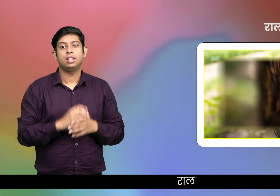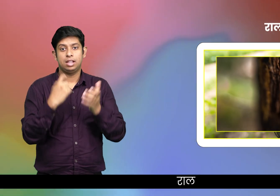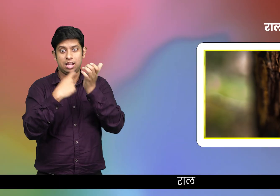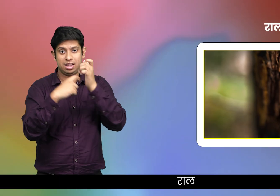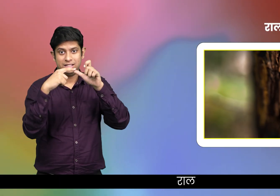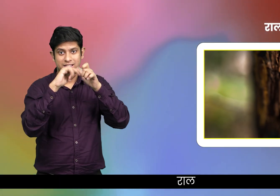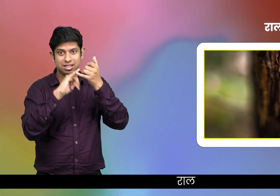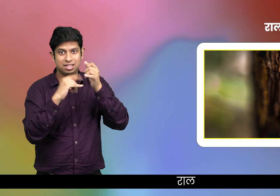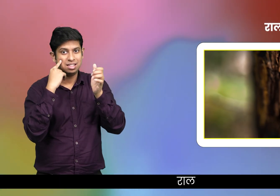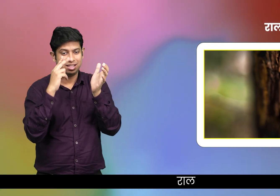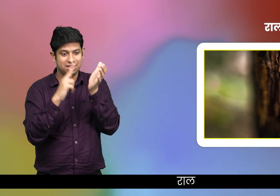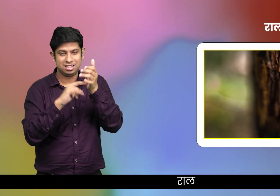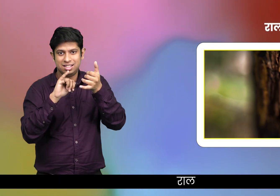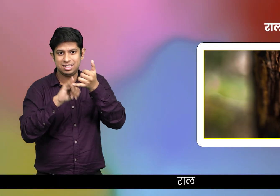राल,